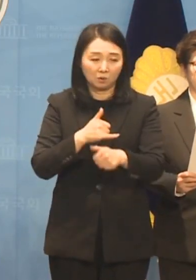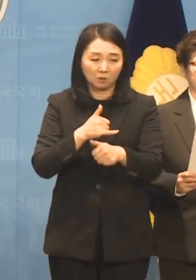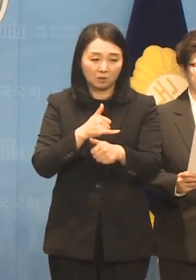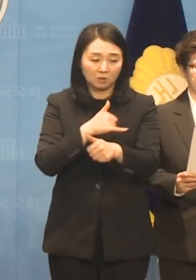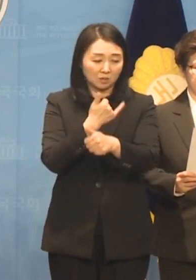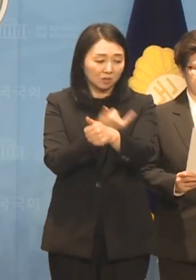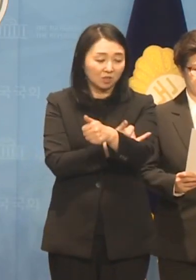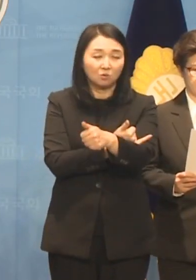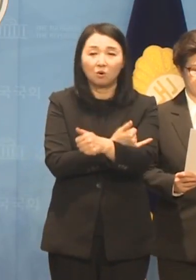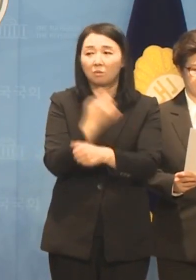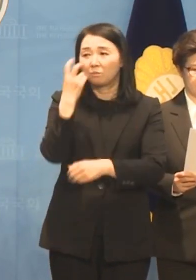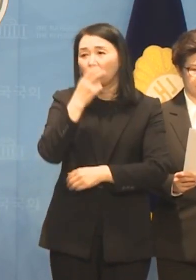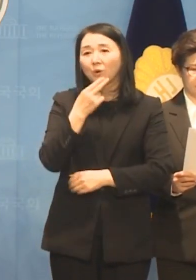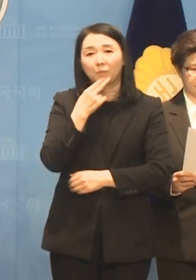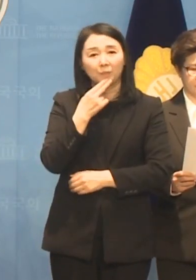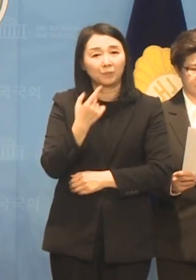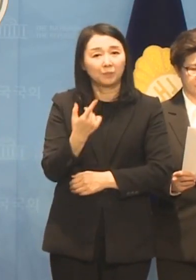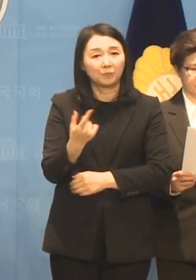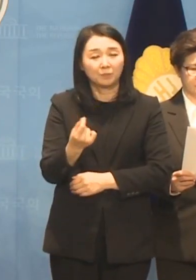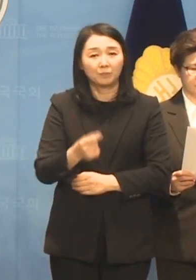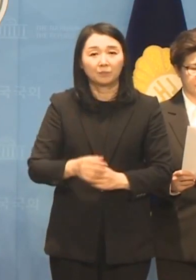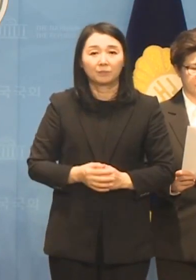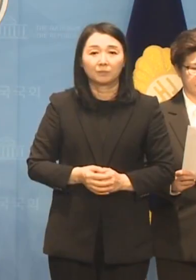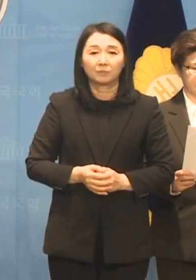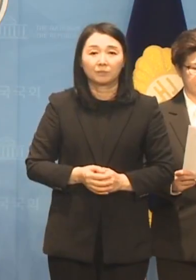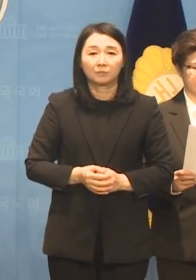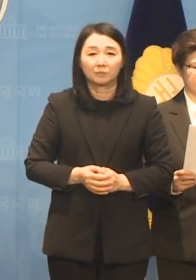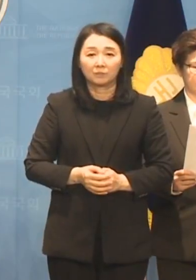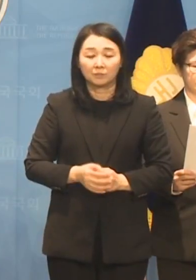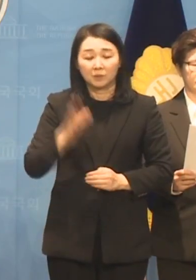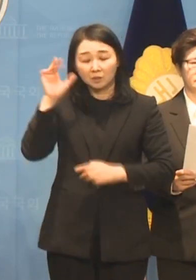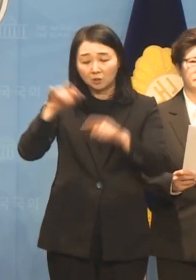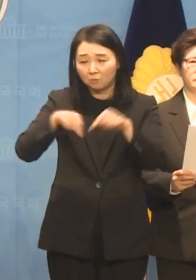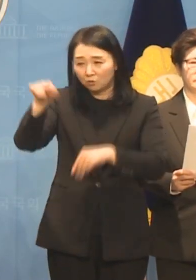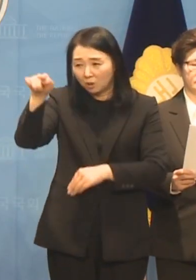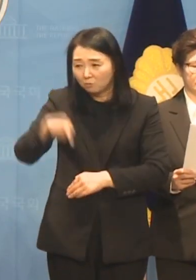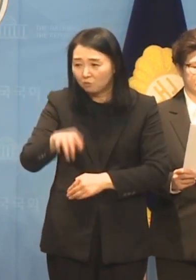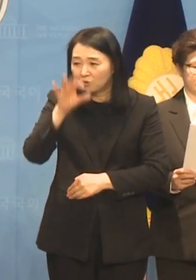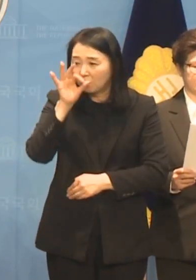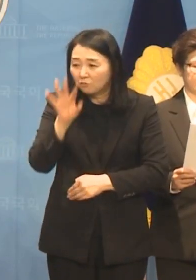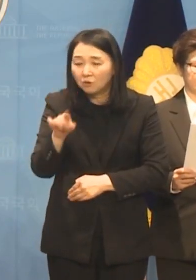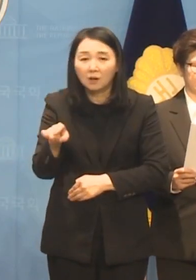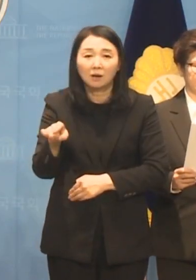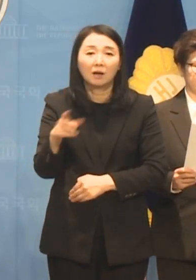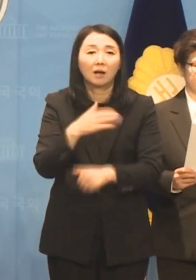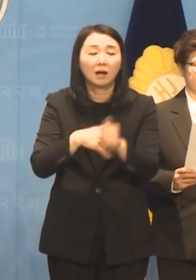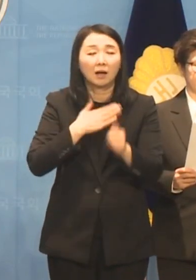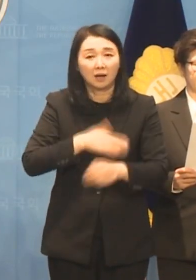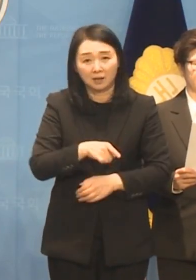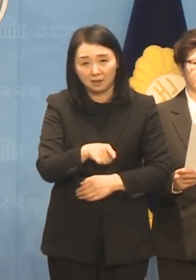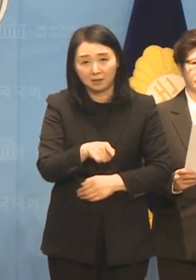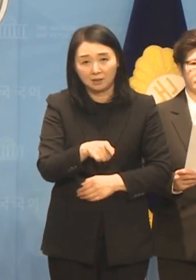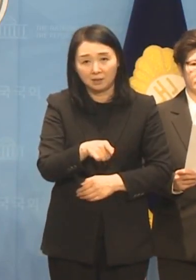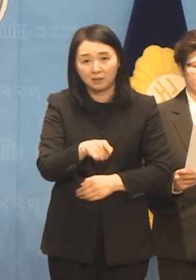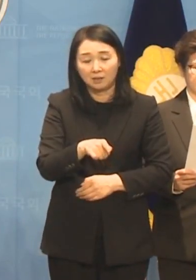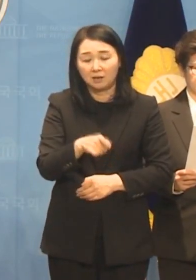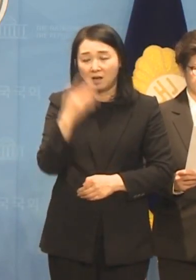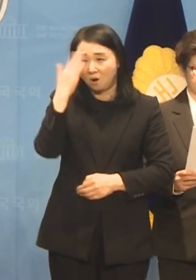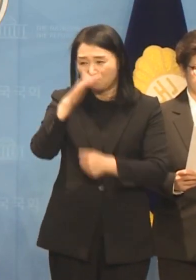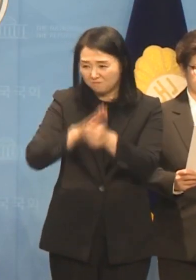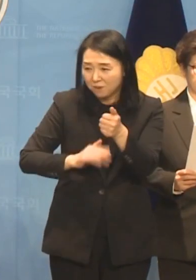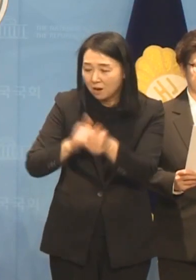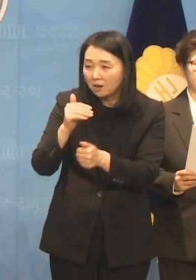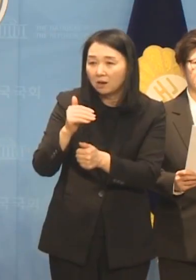그 어디에도 없었습니다. 청문회에 나올 수 없는 상황임을 잘 알면서도